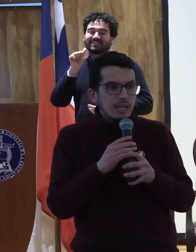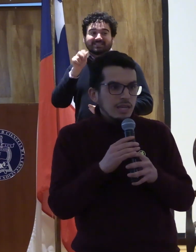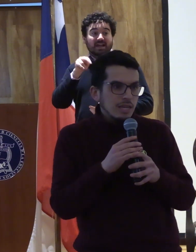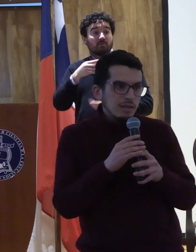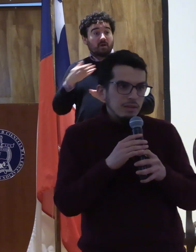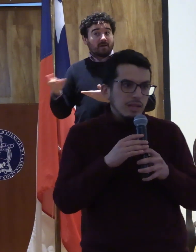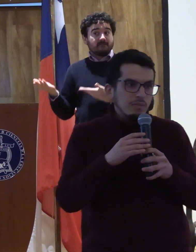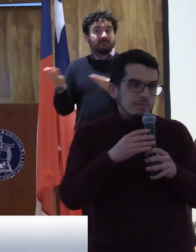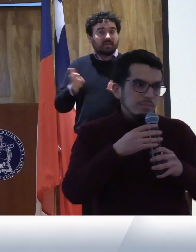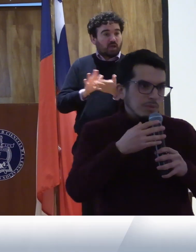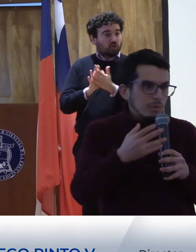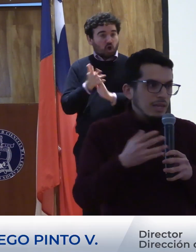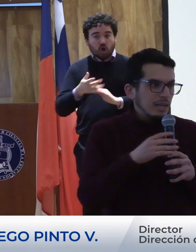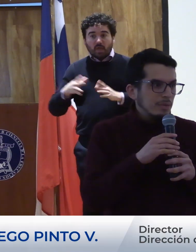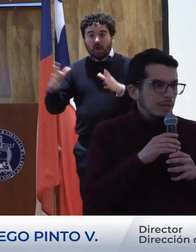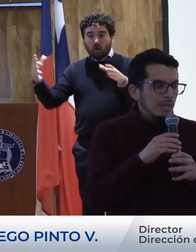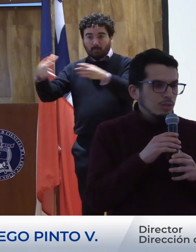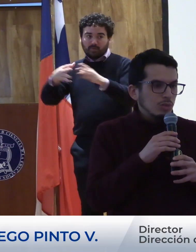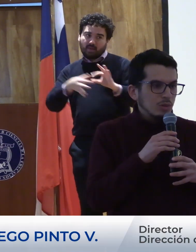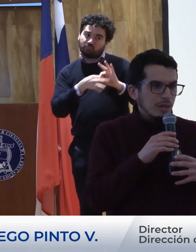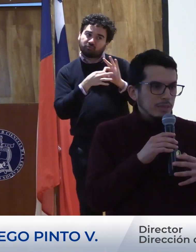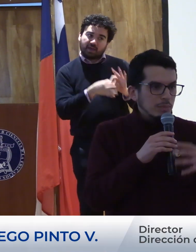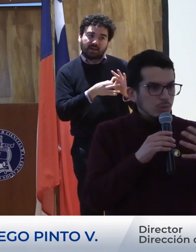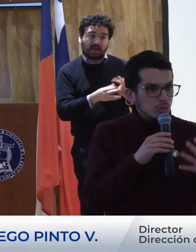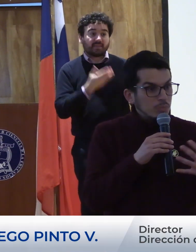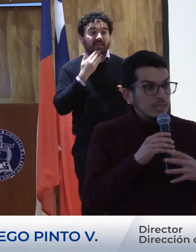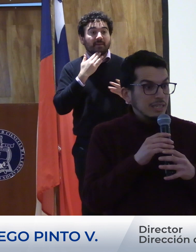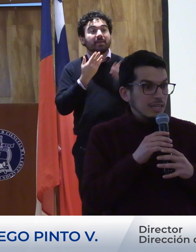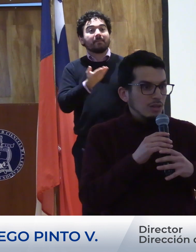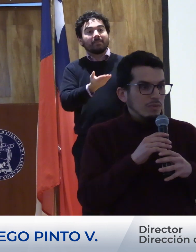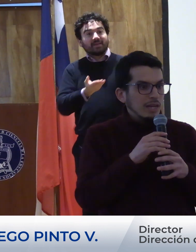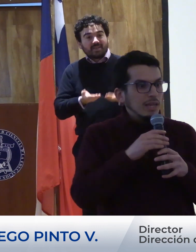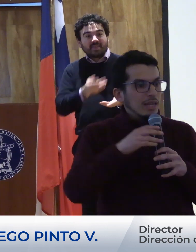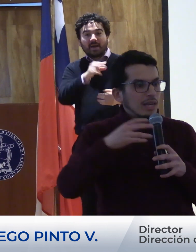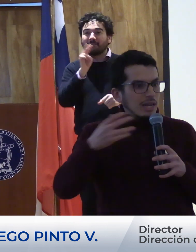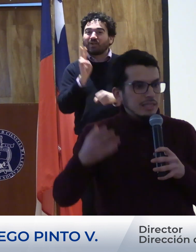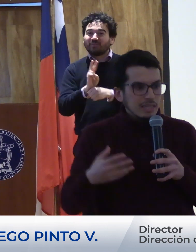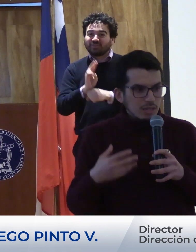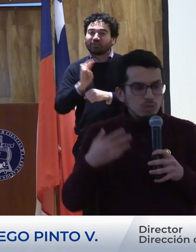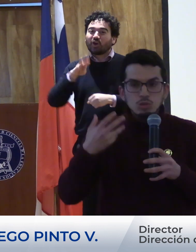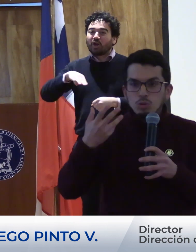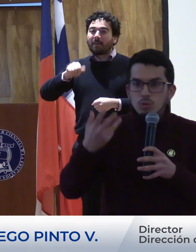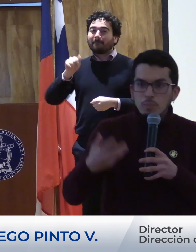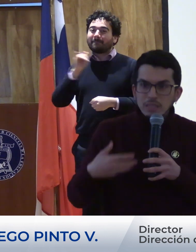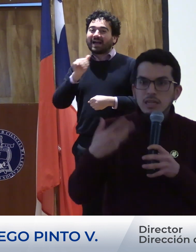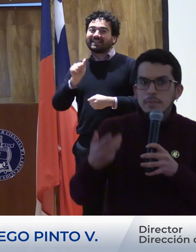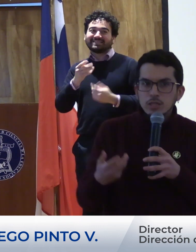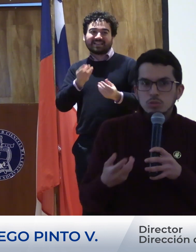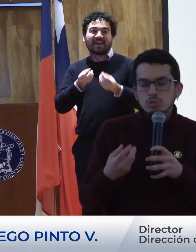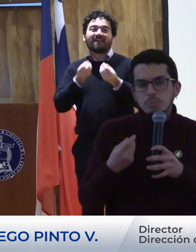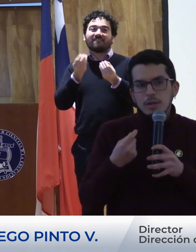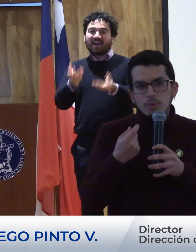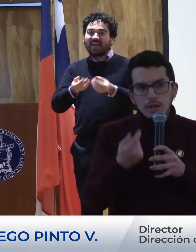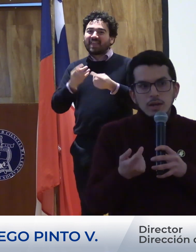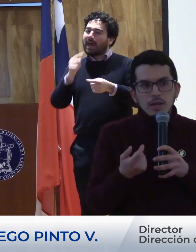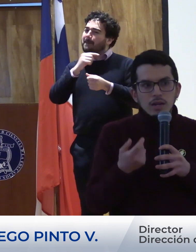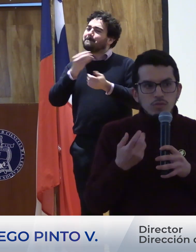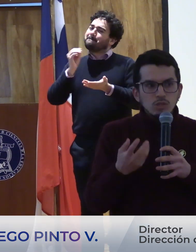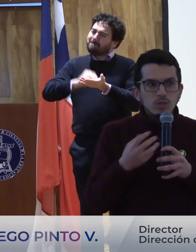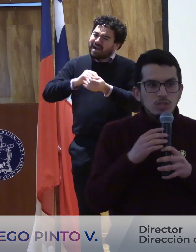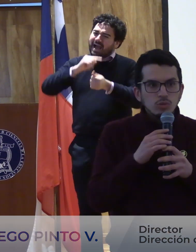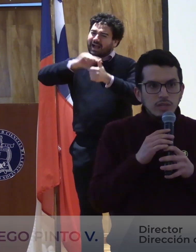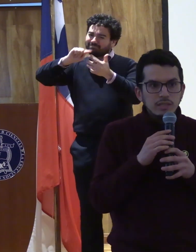comunidad, y vamos a dar la bienvenida, ¿no es cierto?, claramente al profesor Massa, quien nos va a entregar, ¿no es cierto?, más elementos para